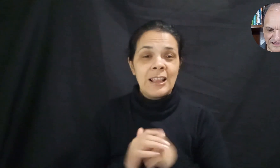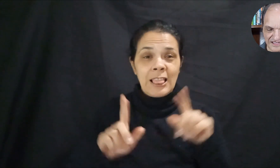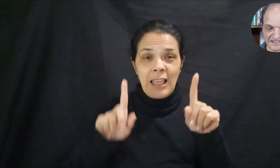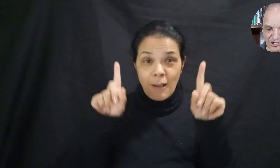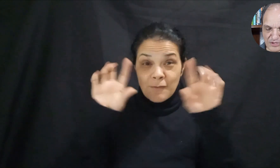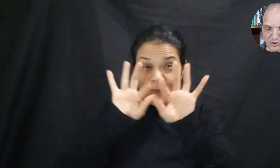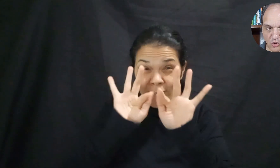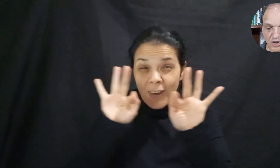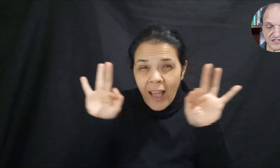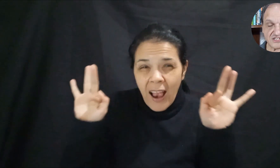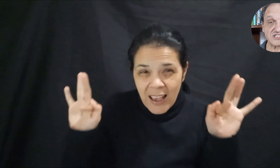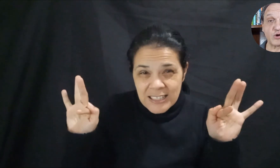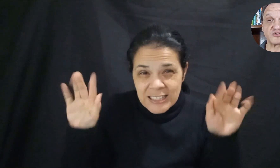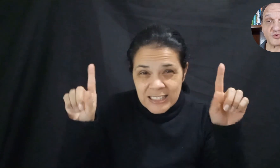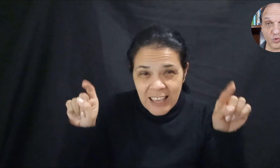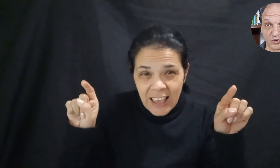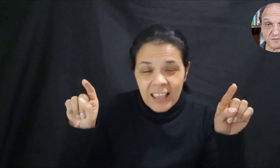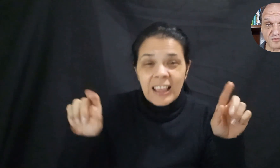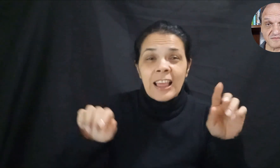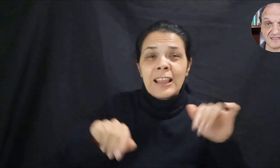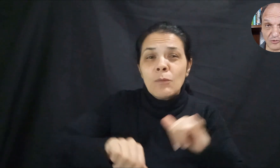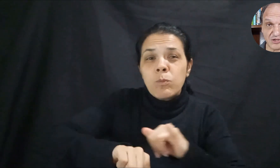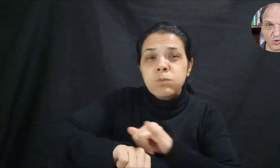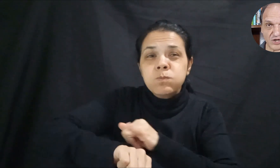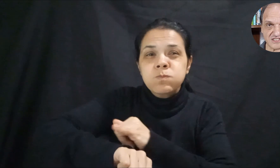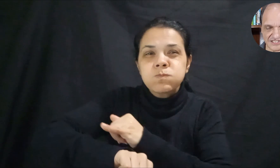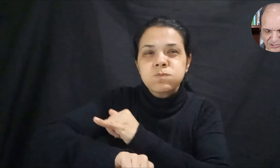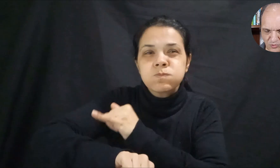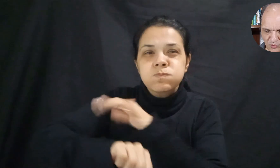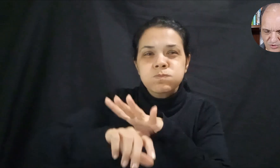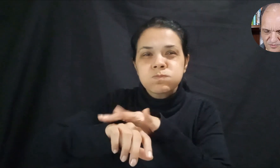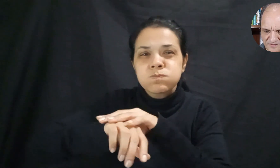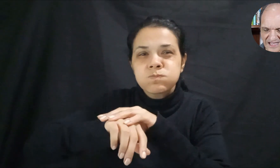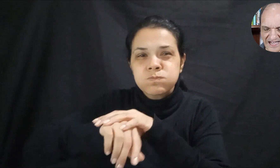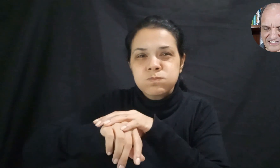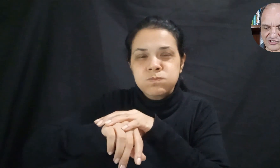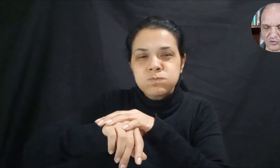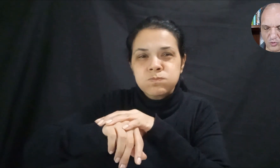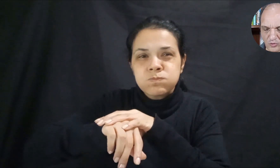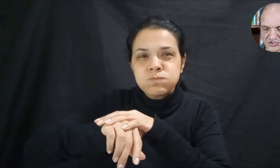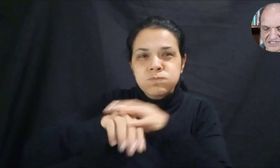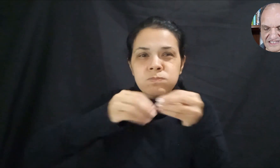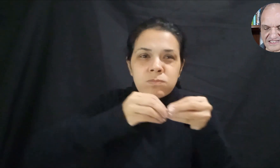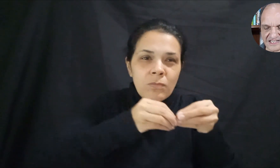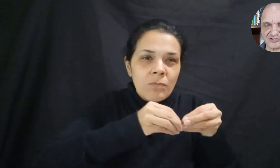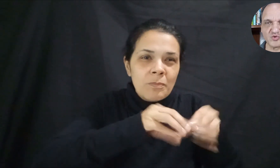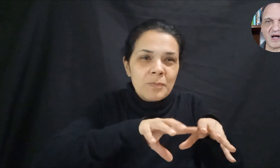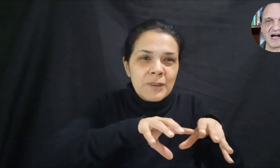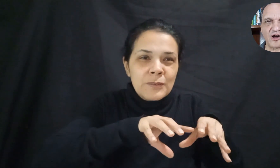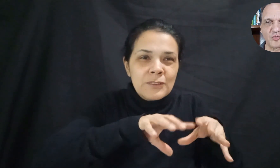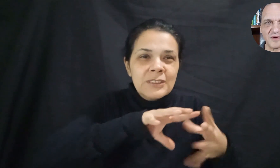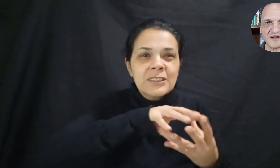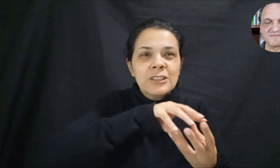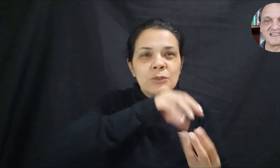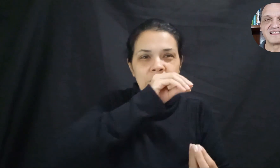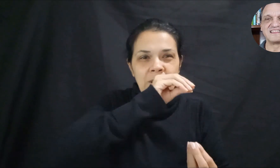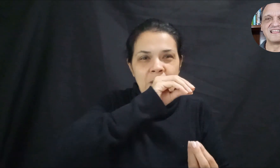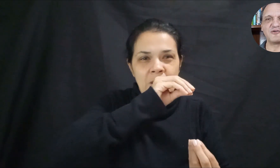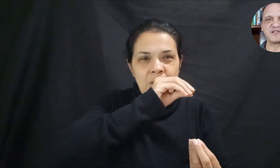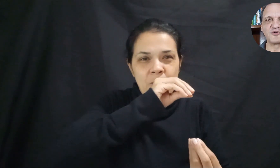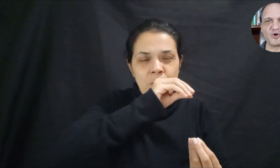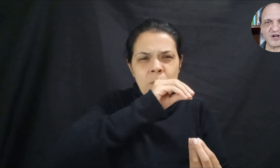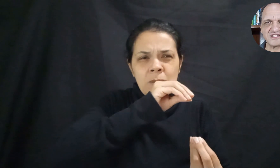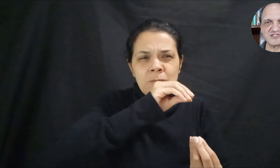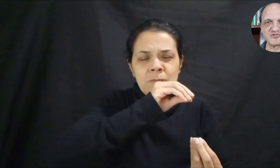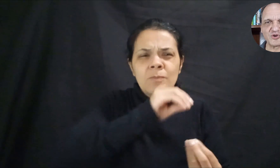olha: não engordes teu corpo, não engordes teu corpo às custas da sua alma.